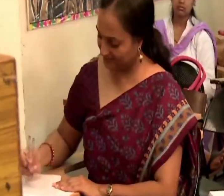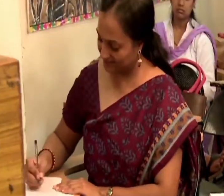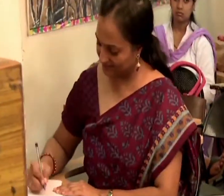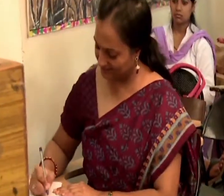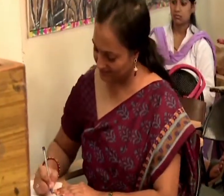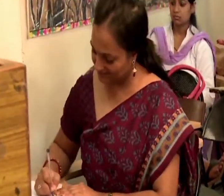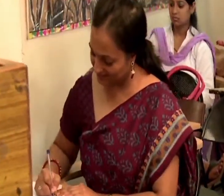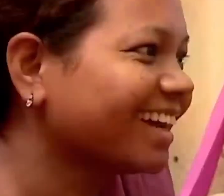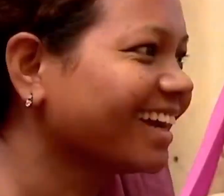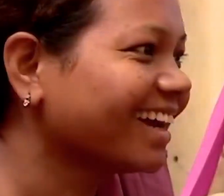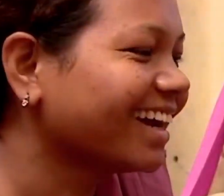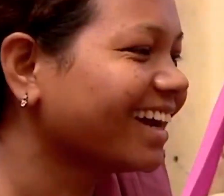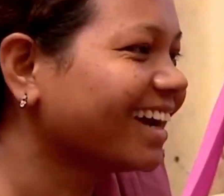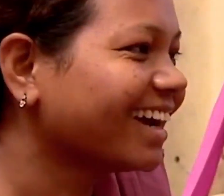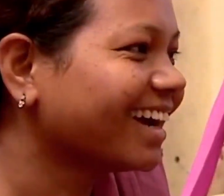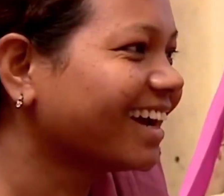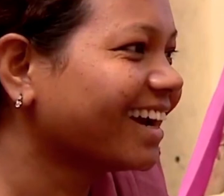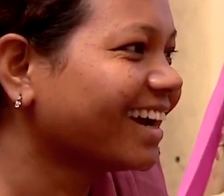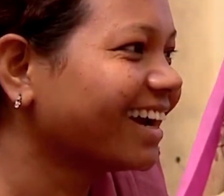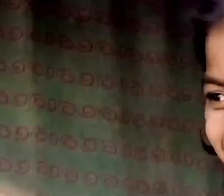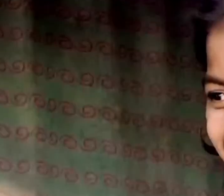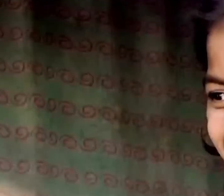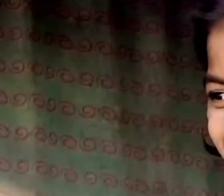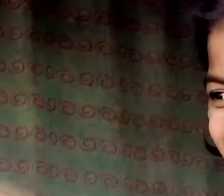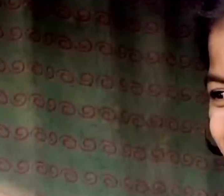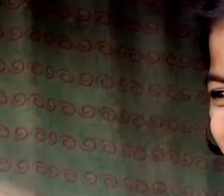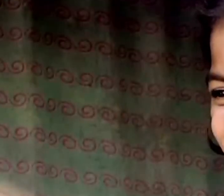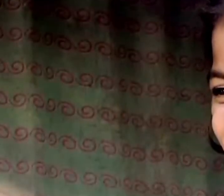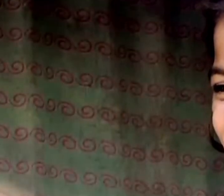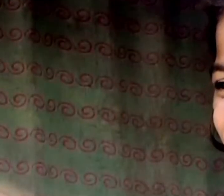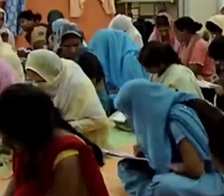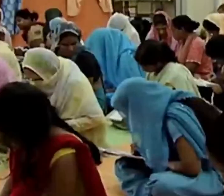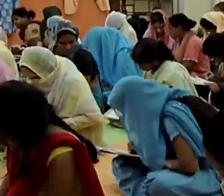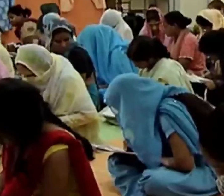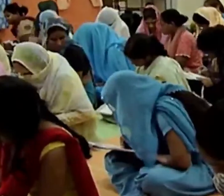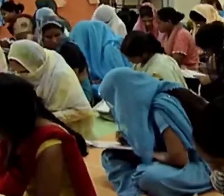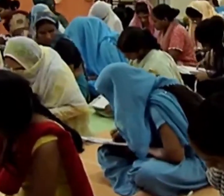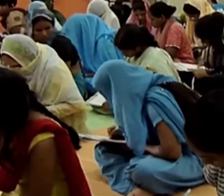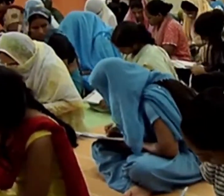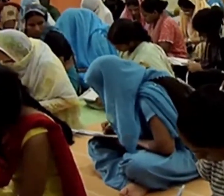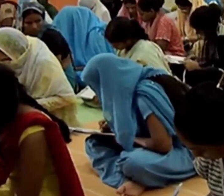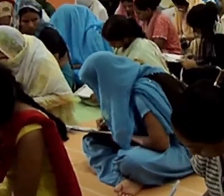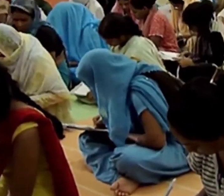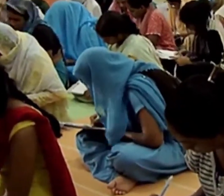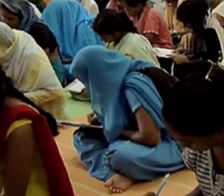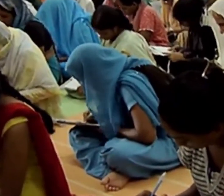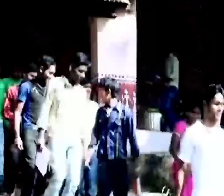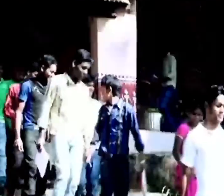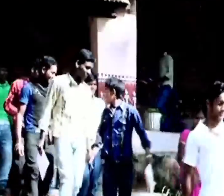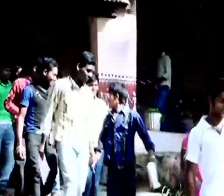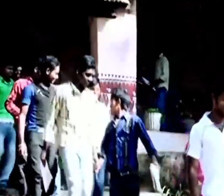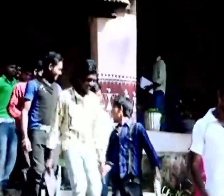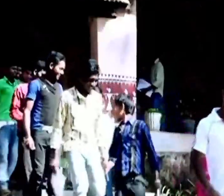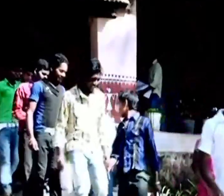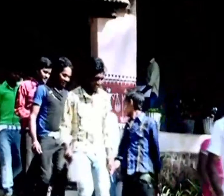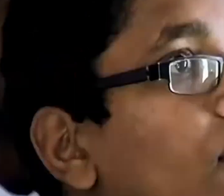हम कहीं पढ़े वे विषय की लोट से युक्त हो मित्रों